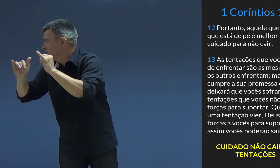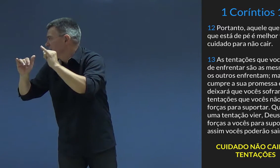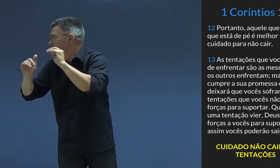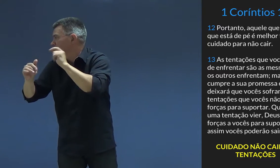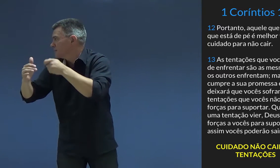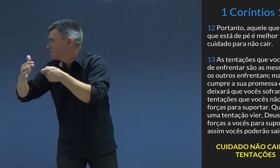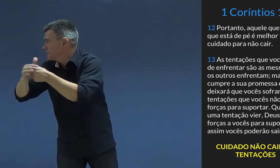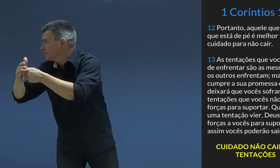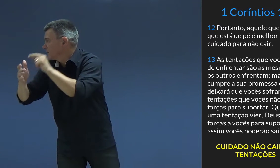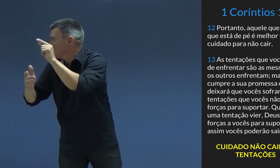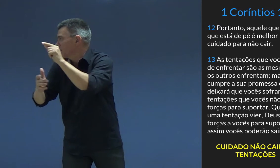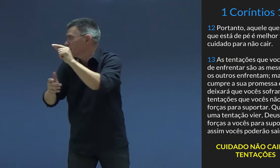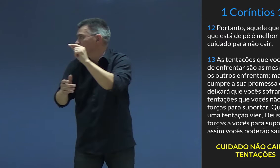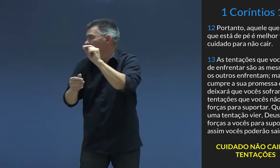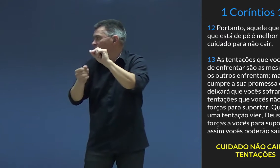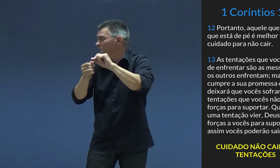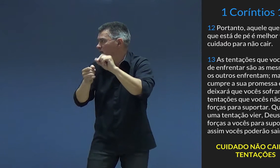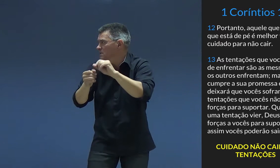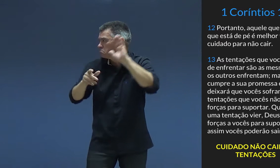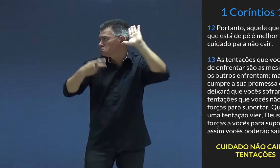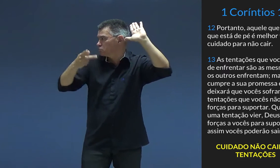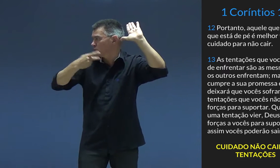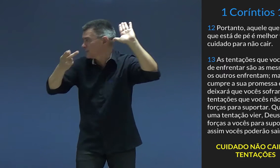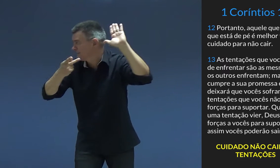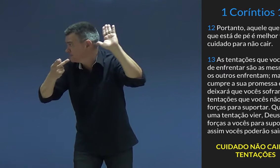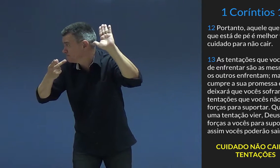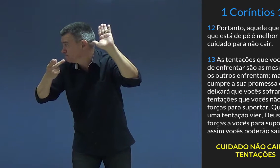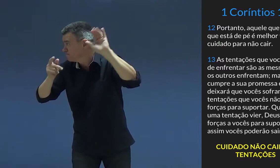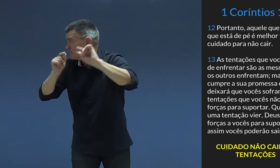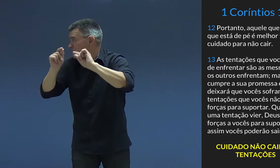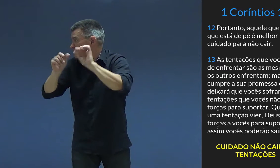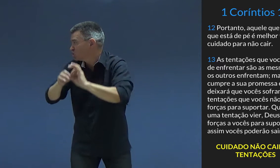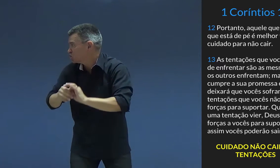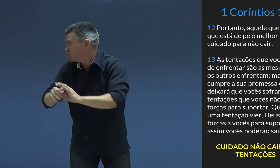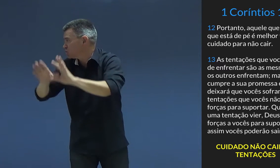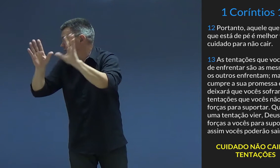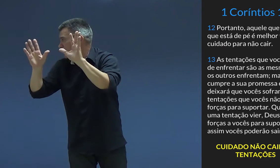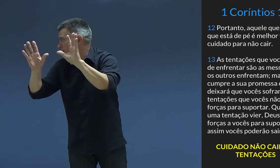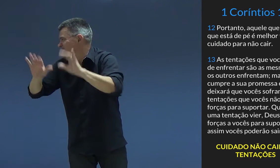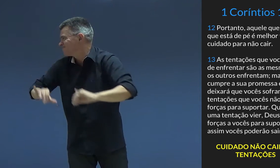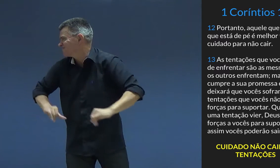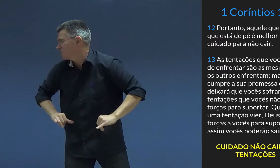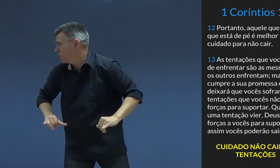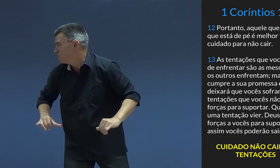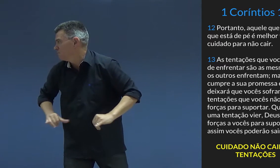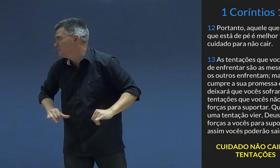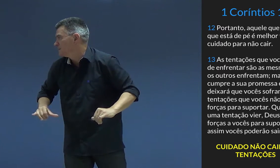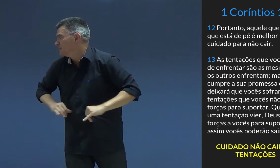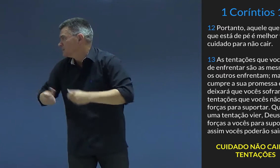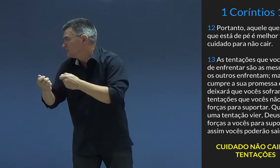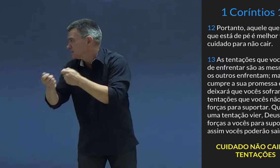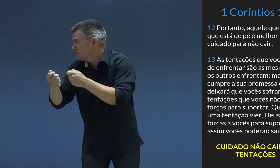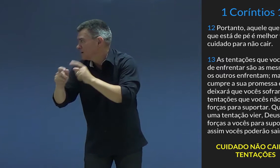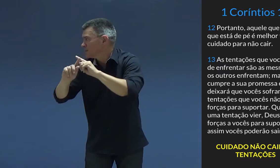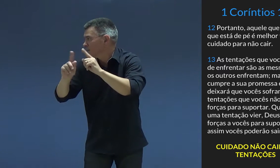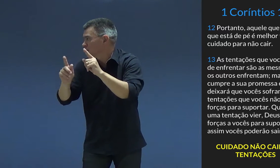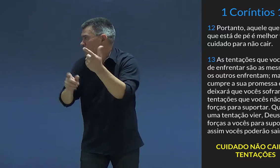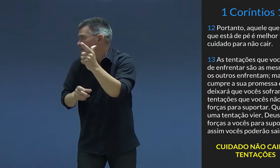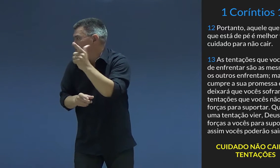enfrentar são as mesmas que os outros enfrentam. Mas Deus cumpre as suas promessas e não deixará que vocês